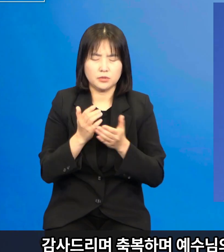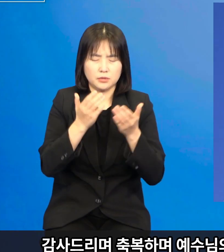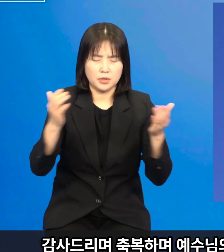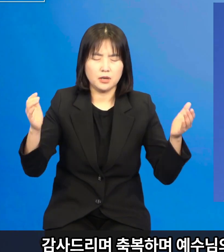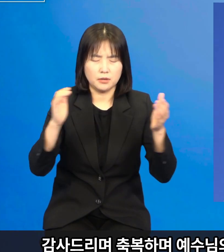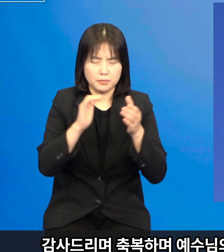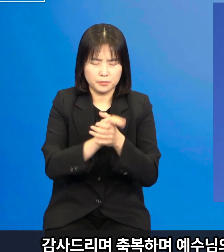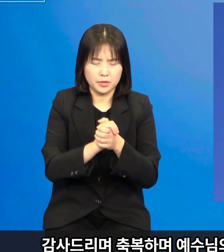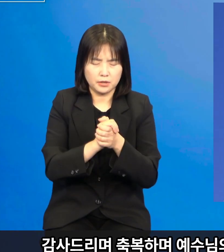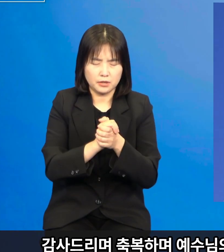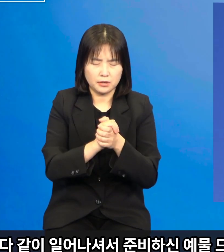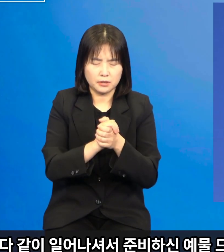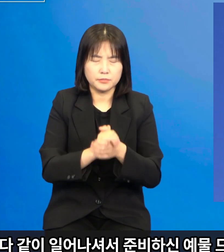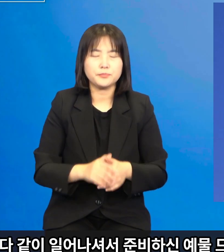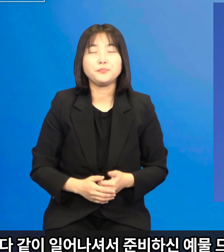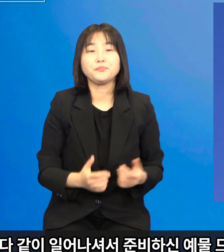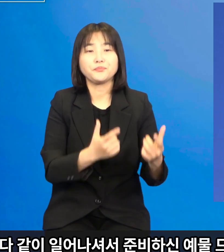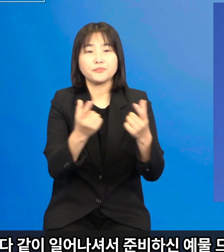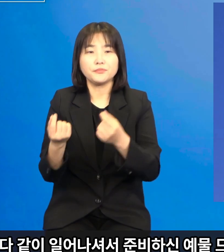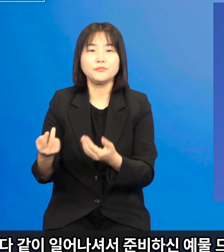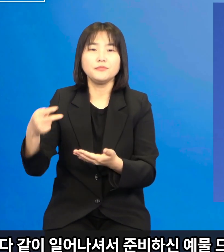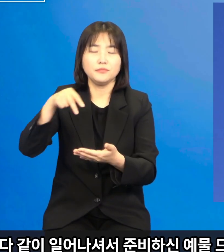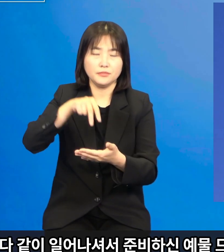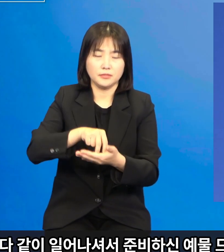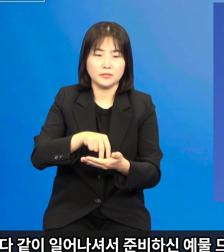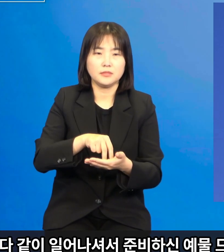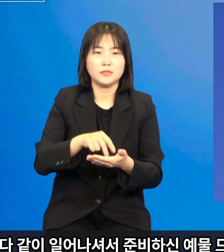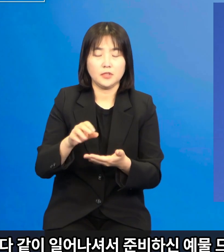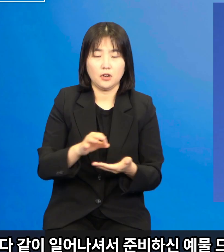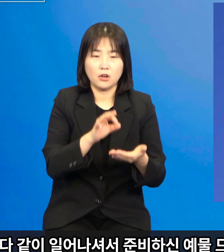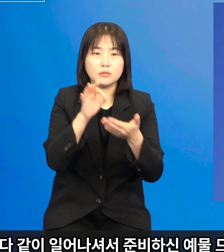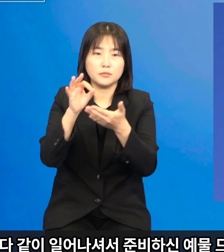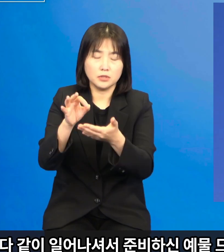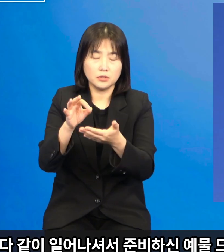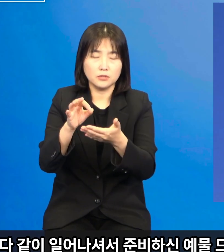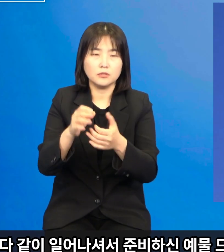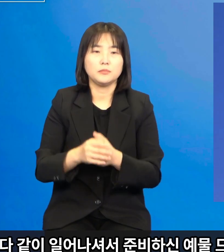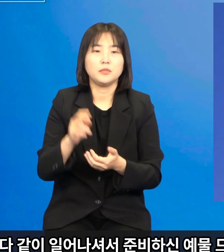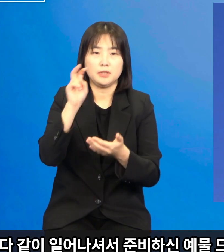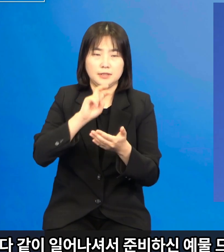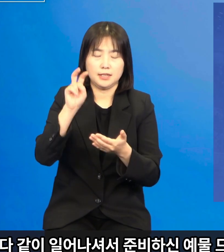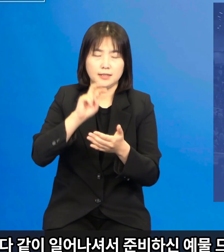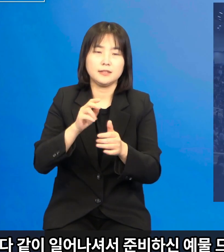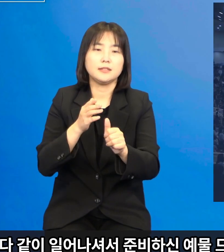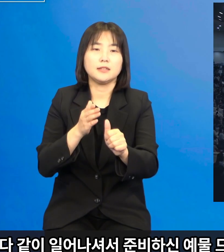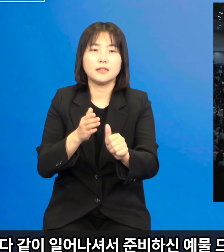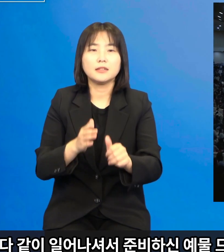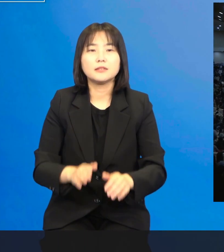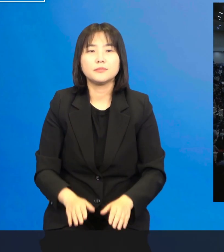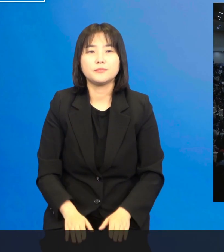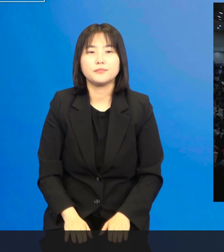기도드립니다. 아멘. 다 같이 일어나셔서 준비하신 예물 드리며 주가 일하시네 찬양하겠습니다.